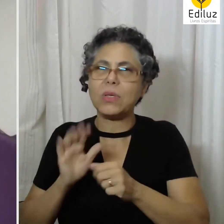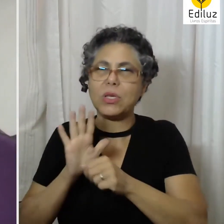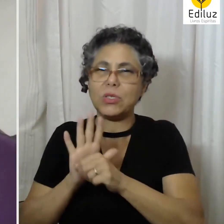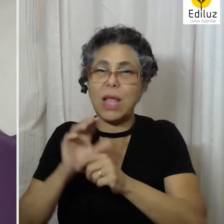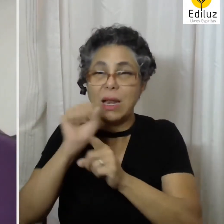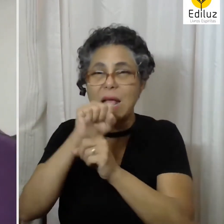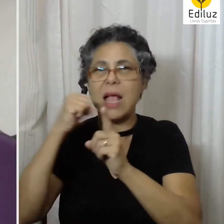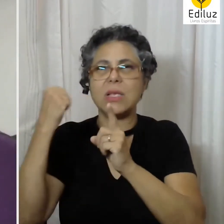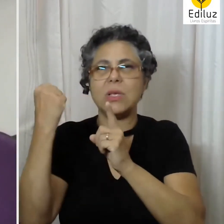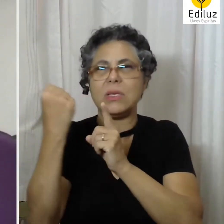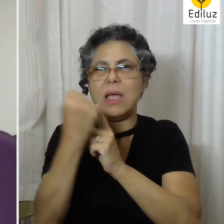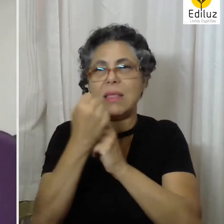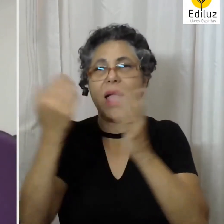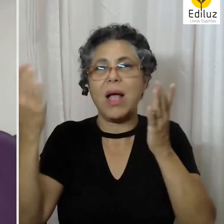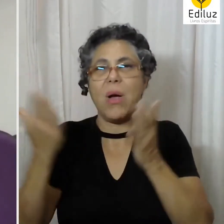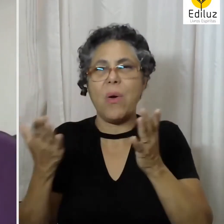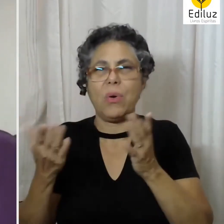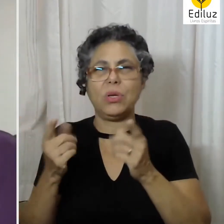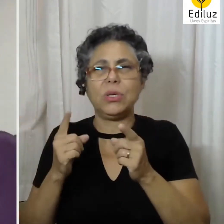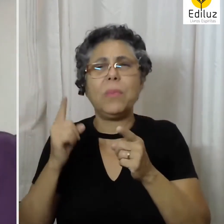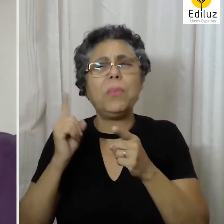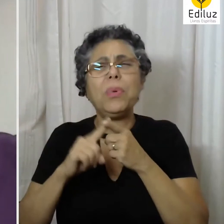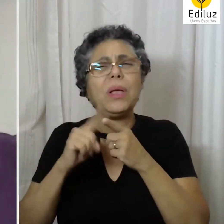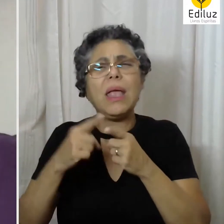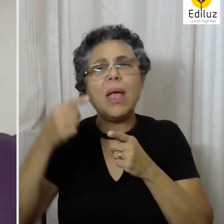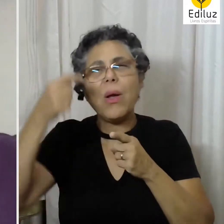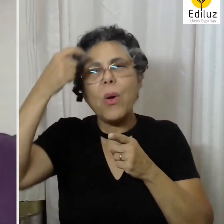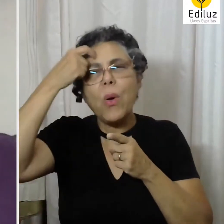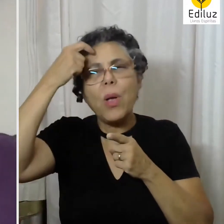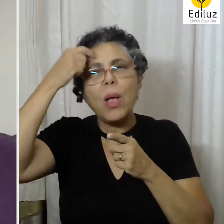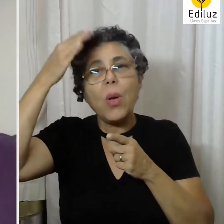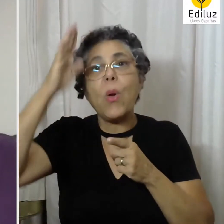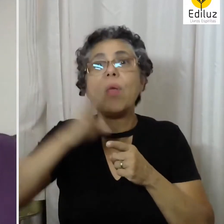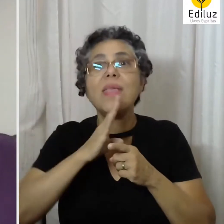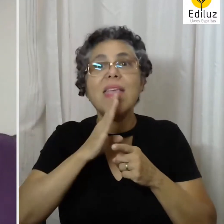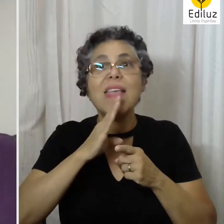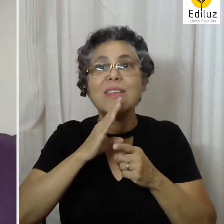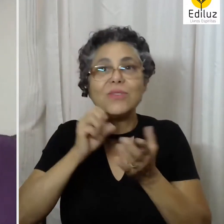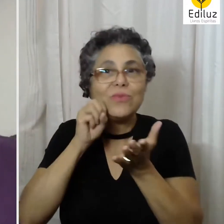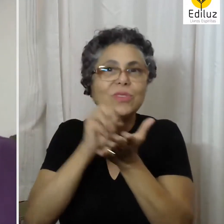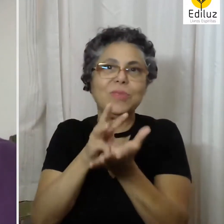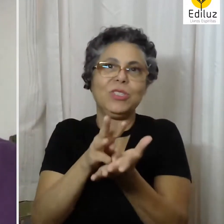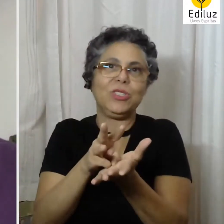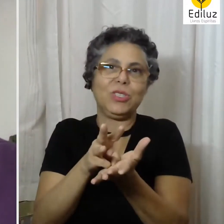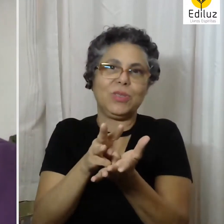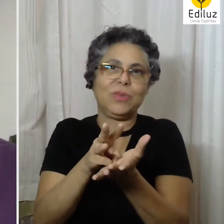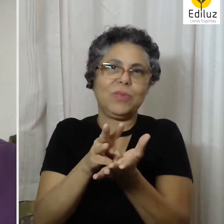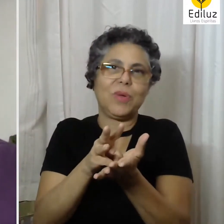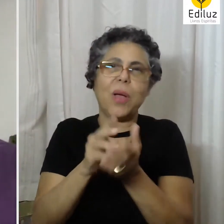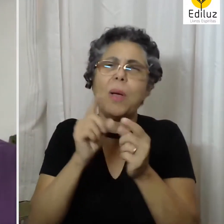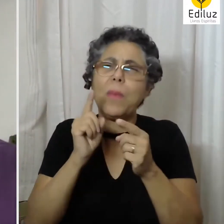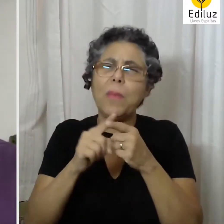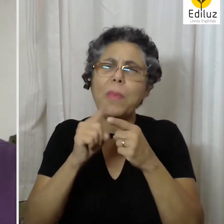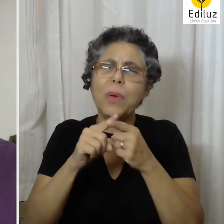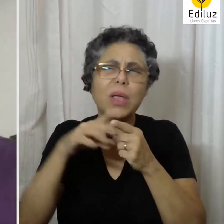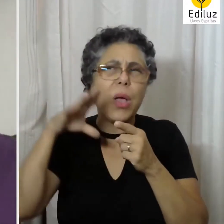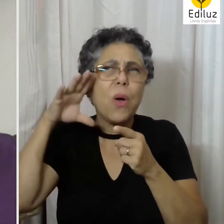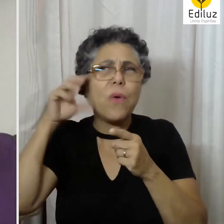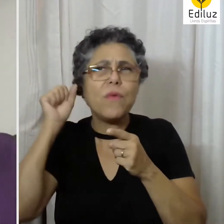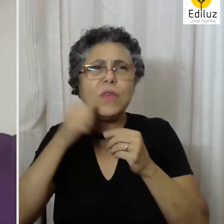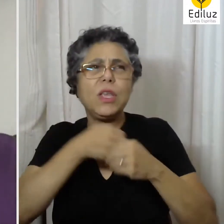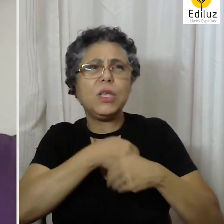na sociedade? Para que os conhecimentos da doutrina espírita? Para que ouvir Joana? Para que ler